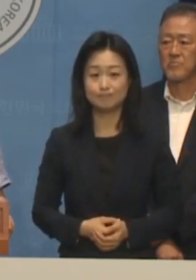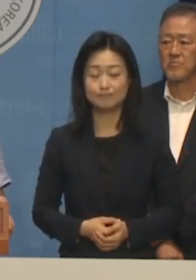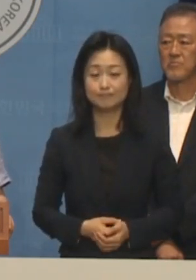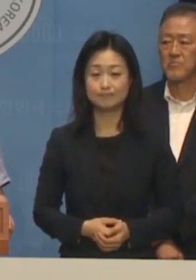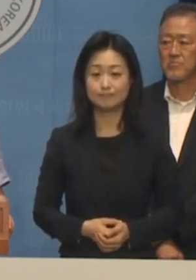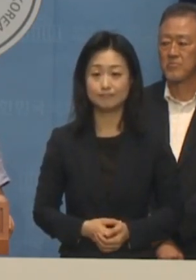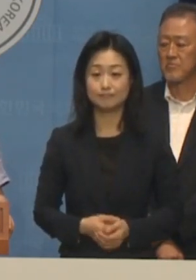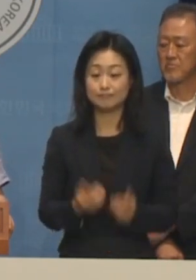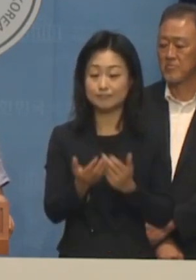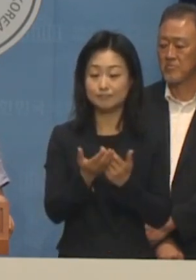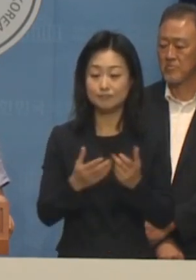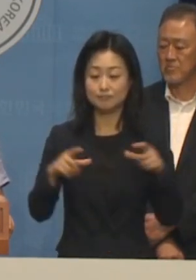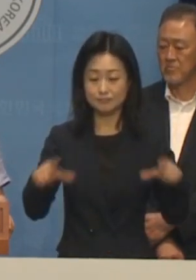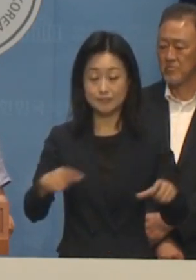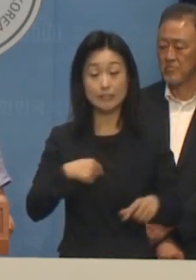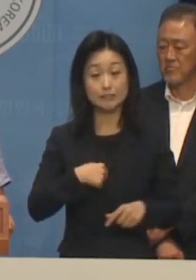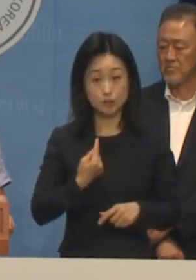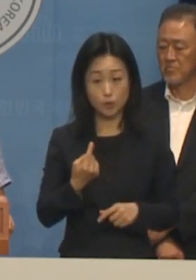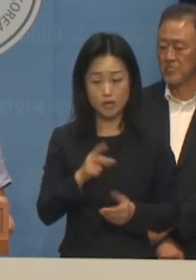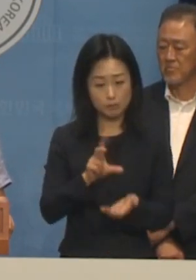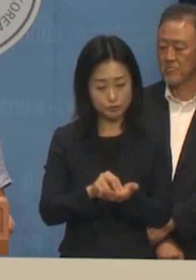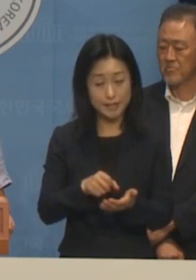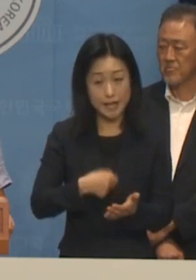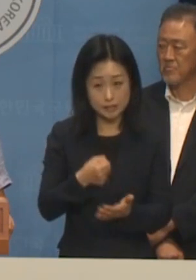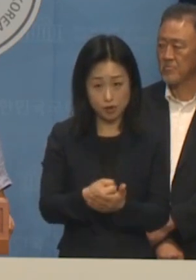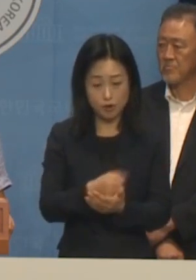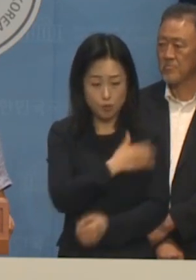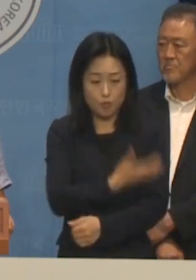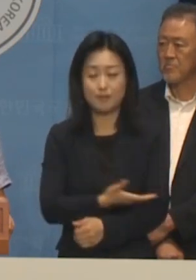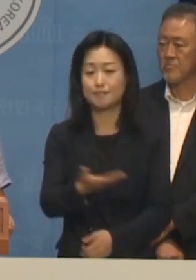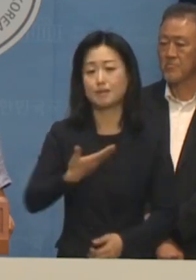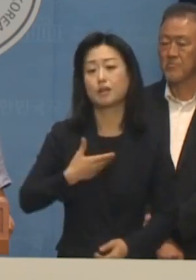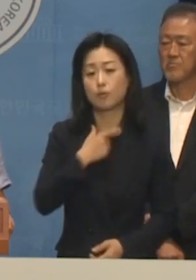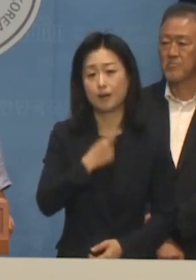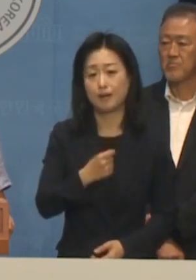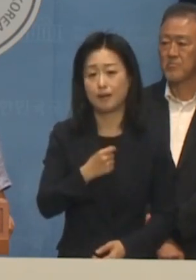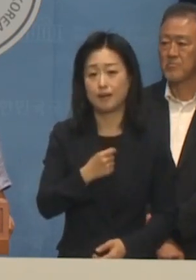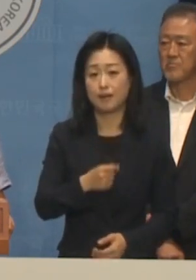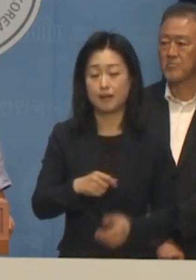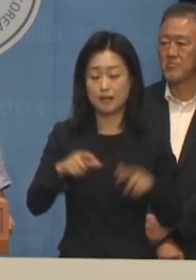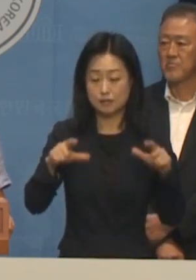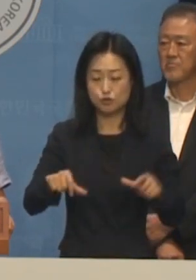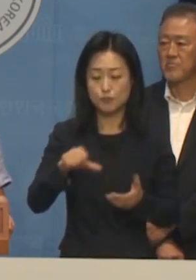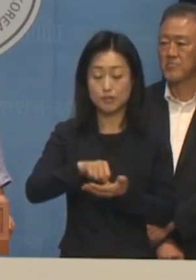고맙겠습니다. 제주도민들이 스스로 이 문제를 결정할 수 있도록 주민투표를